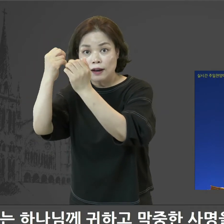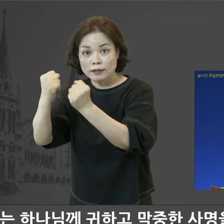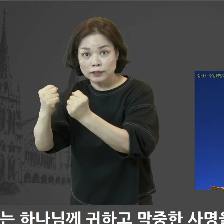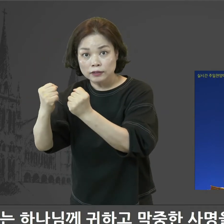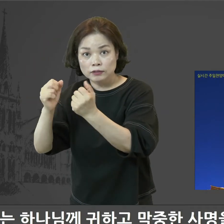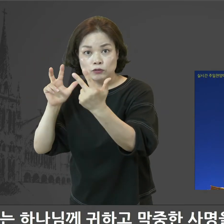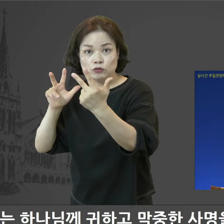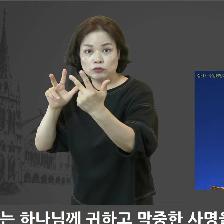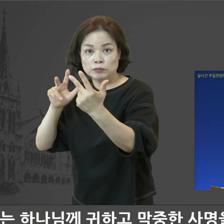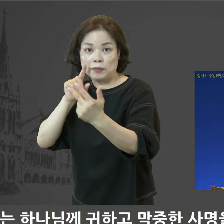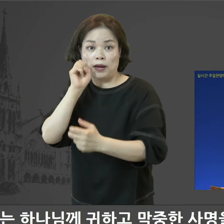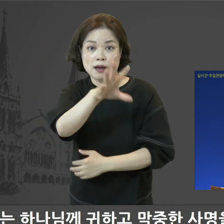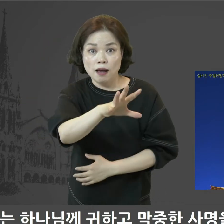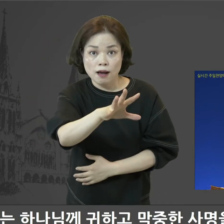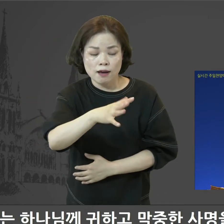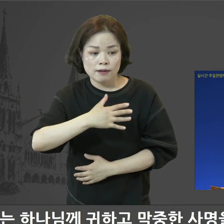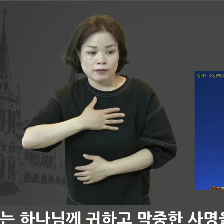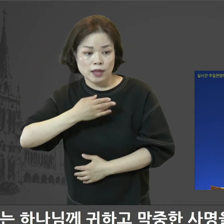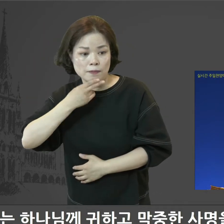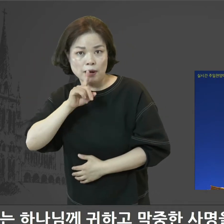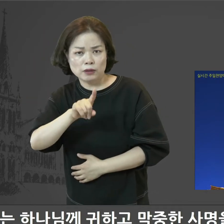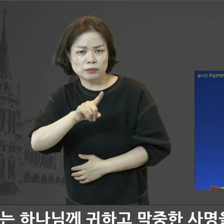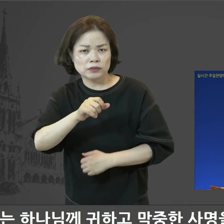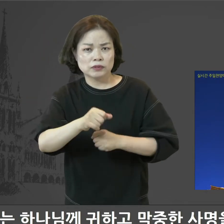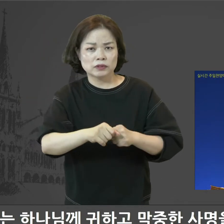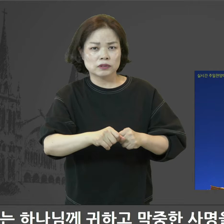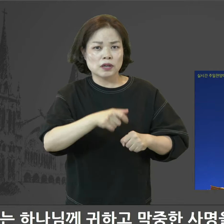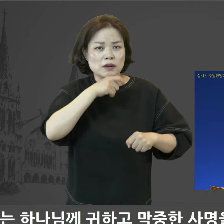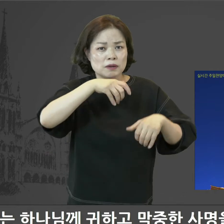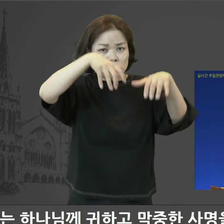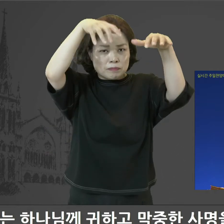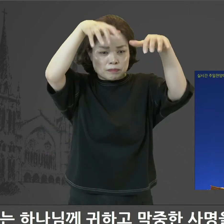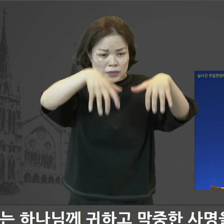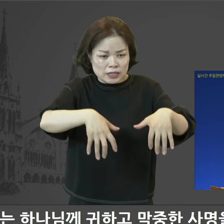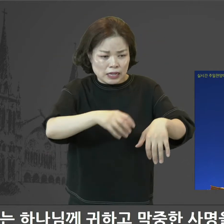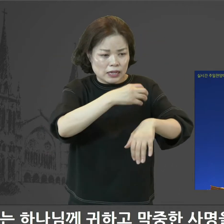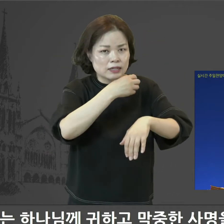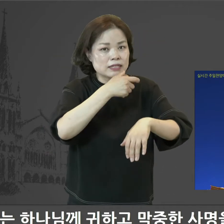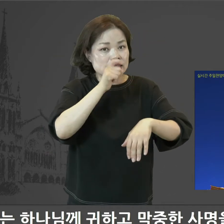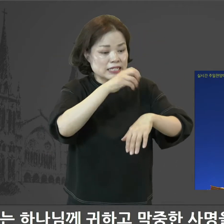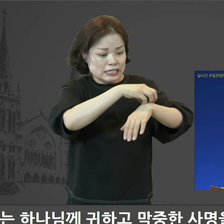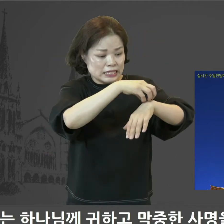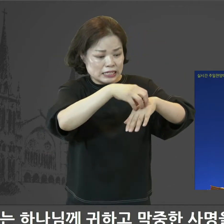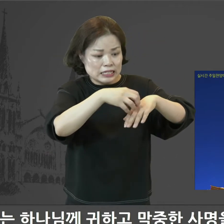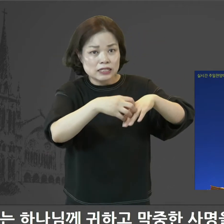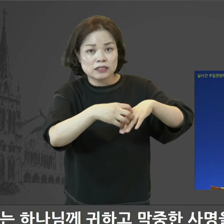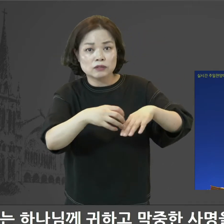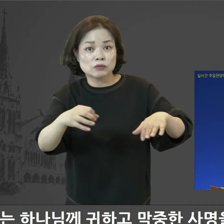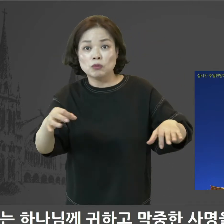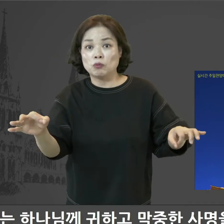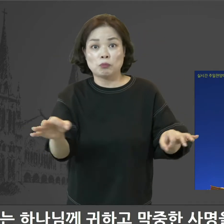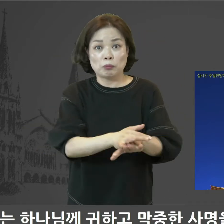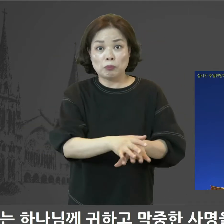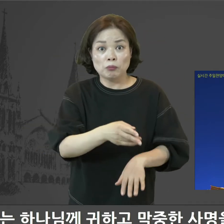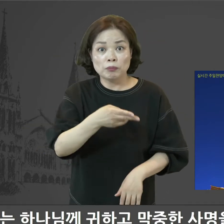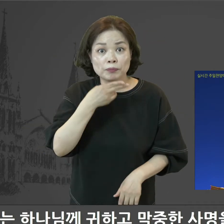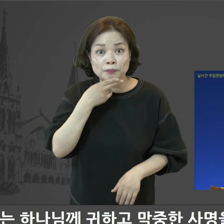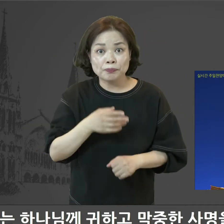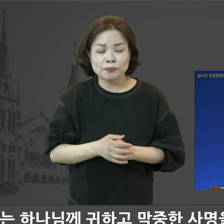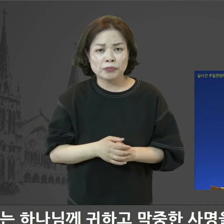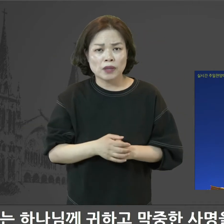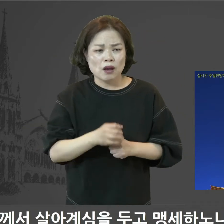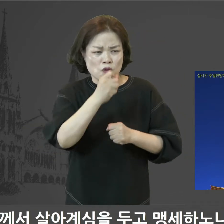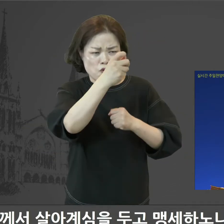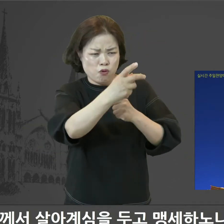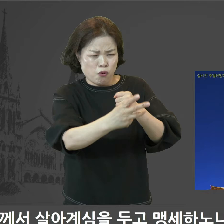두고 맹세하노니 내 말이 없으면 수년 동안 비도 이슬도 있지 아니하리라 하니, 이제